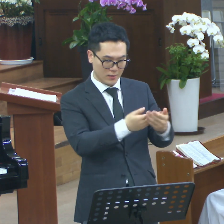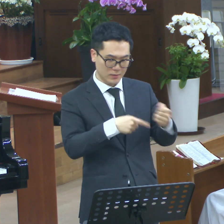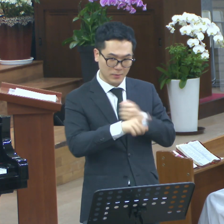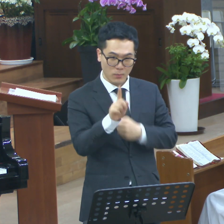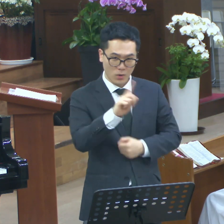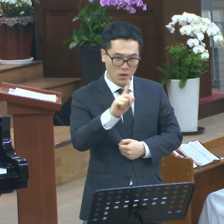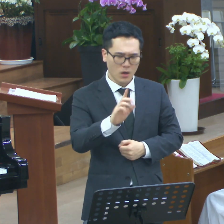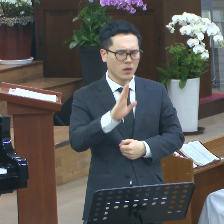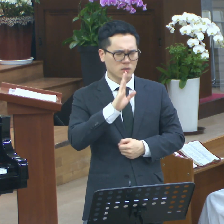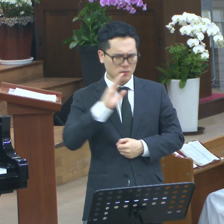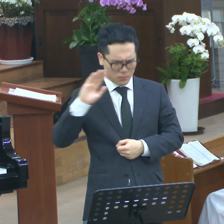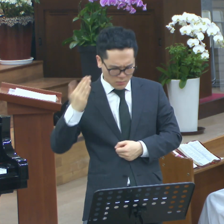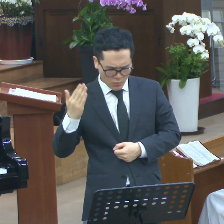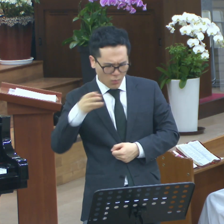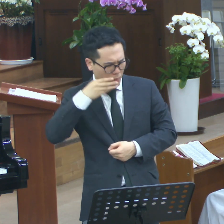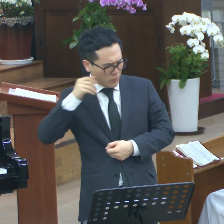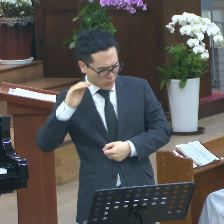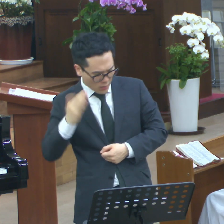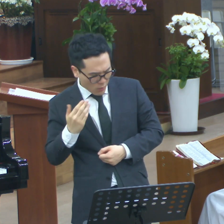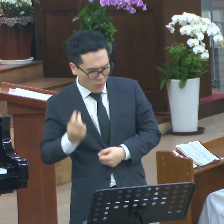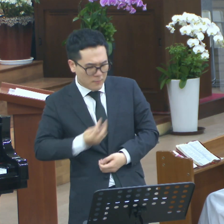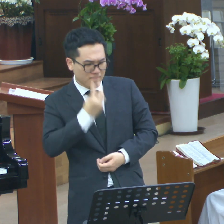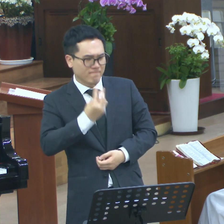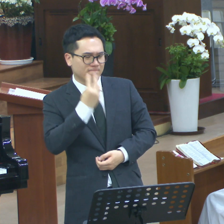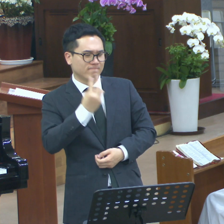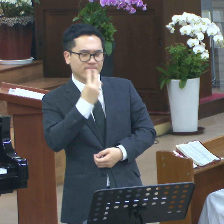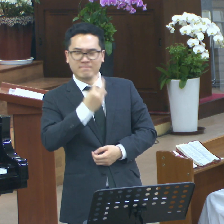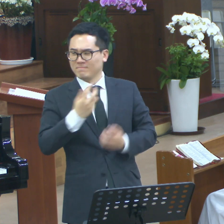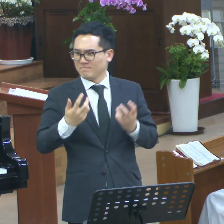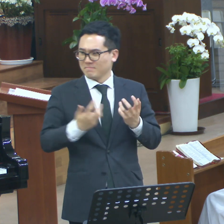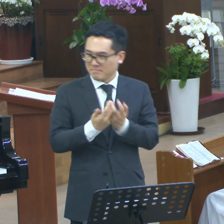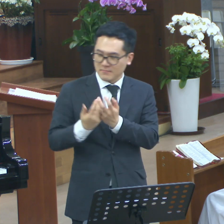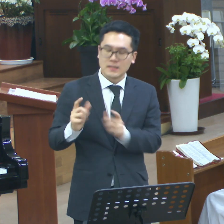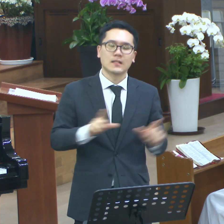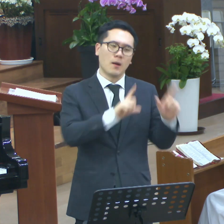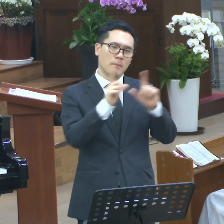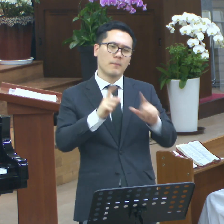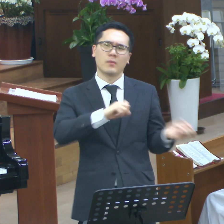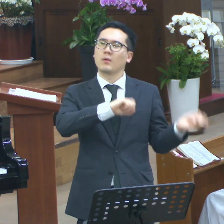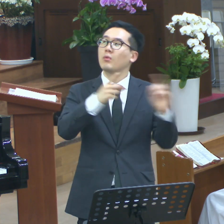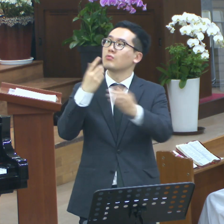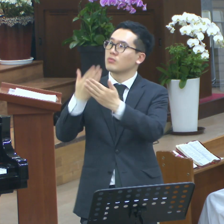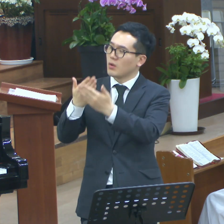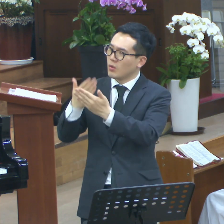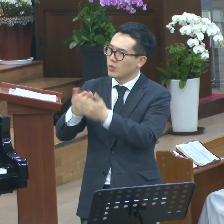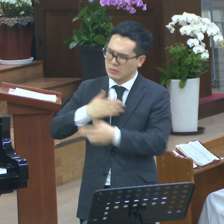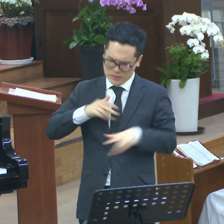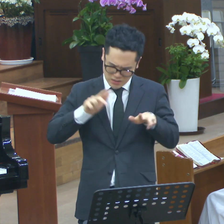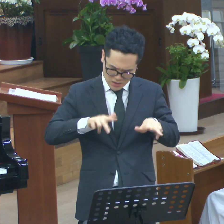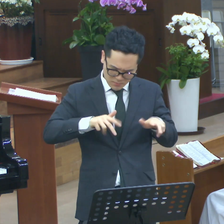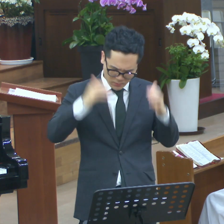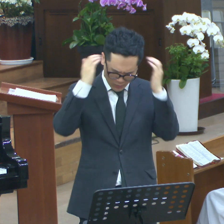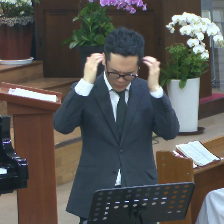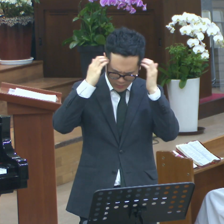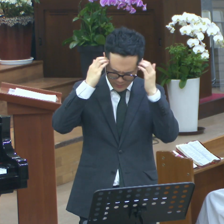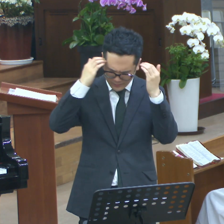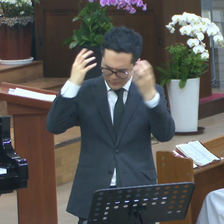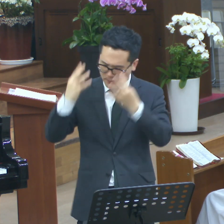형통하고 활력이 넘치는 삶을 좀 회복되게 해주세요. 지금 고난이 있는데 저 좀 회복되게 해주세요. 인생의 가장 행복하고 즐거웠던